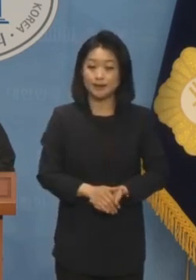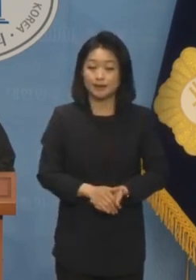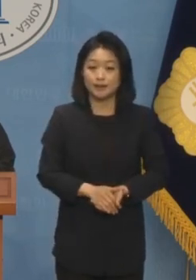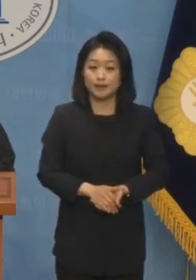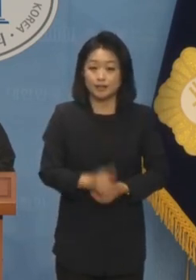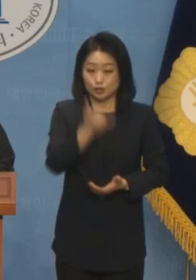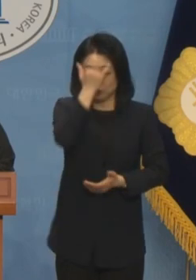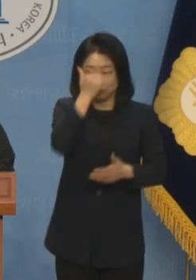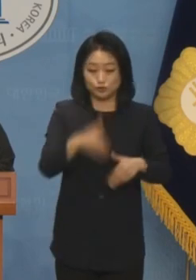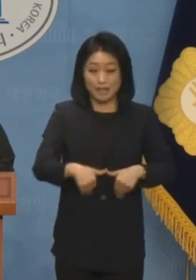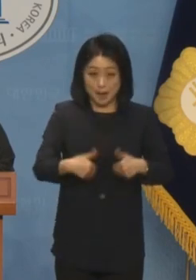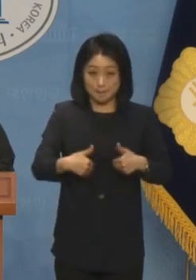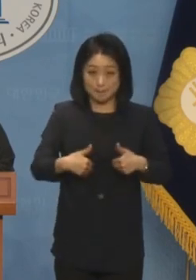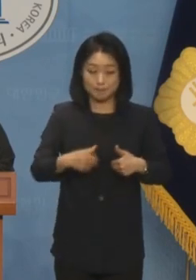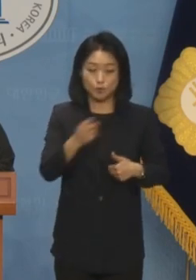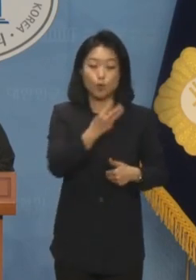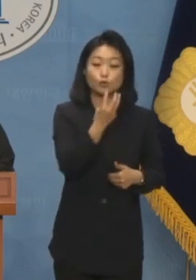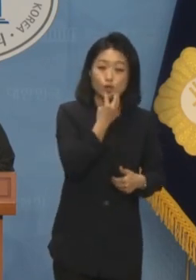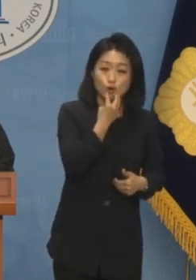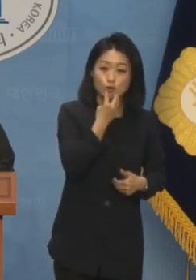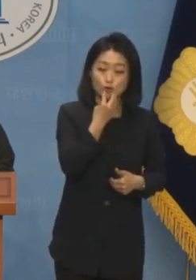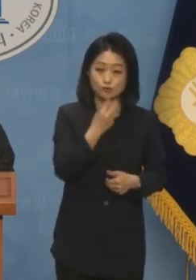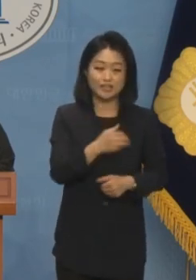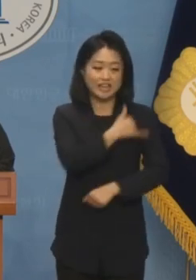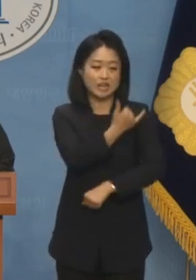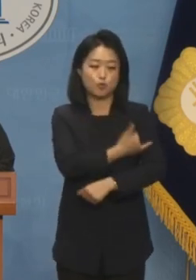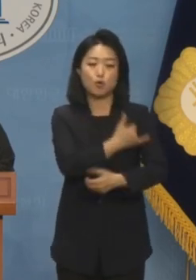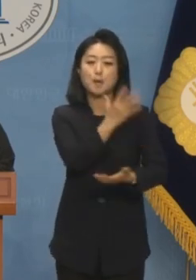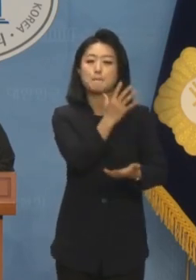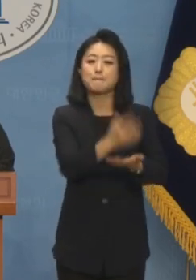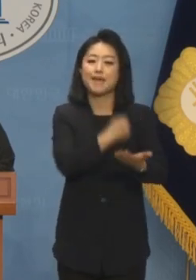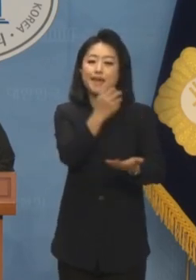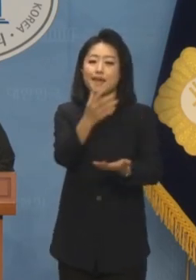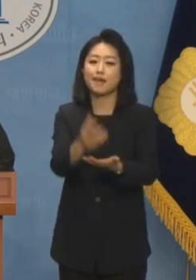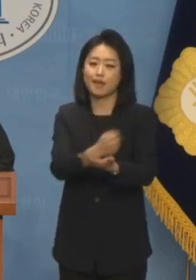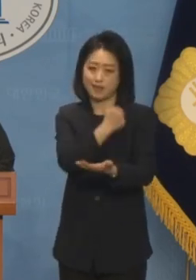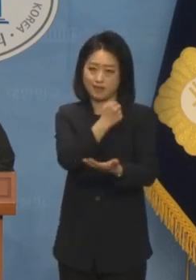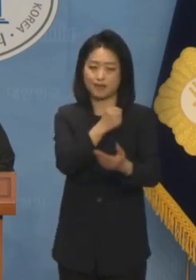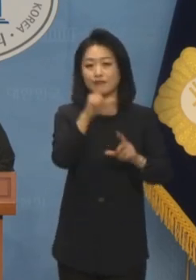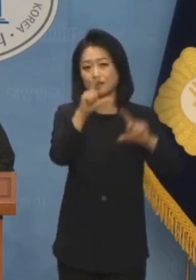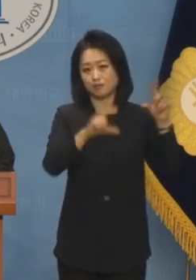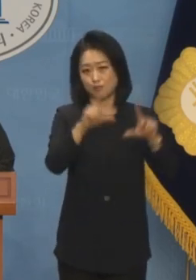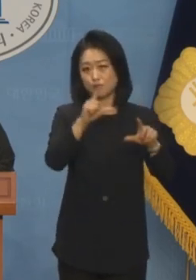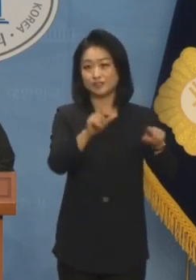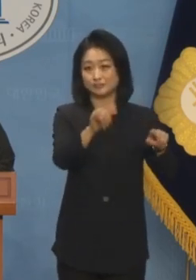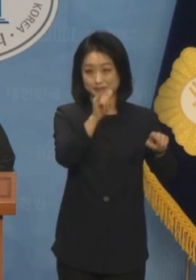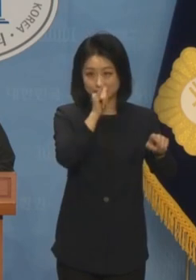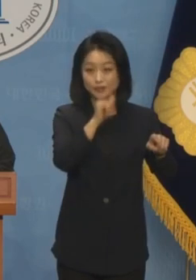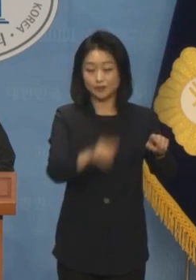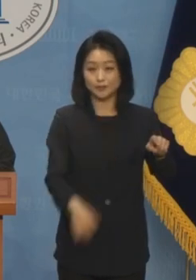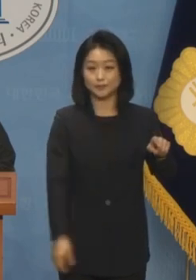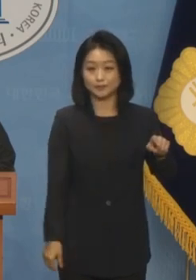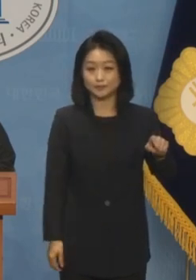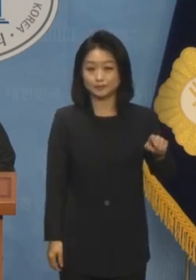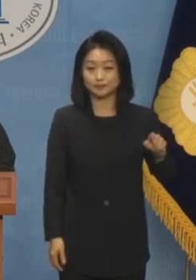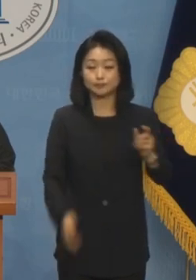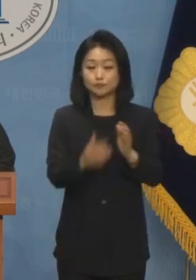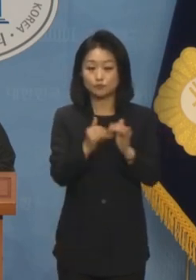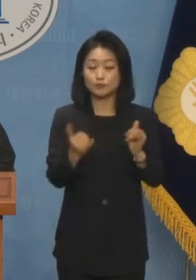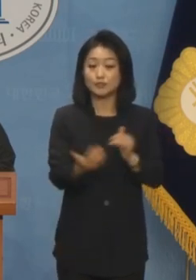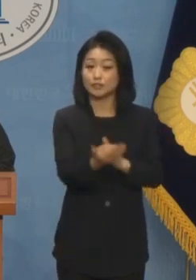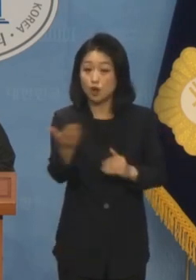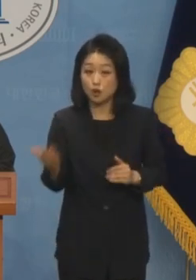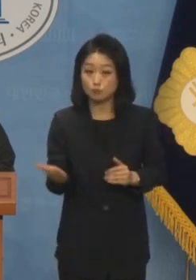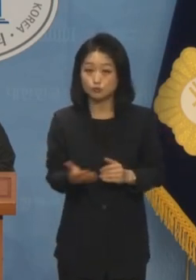벌써 충남에 이어 서울까지 인권을 빼앗는 행태가 이어지고 있지 않습니까?